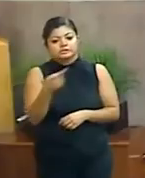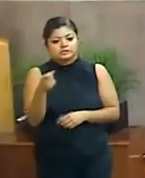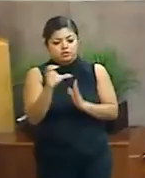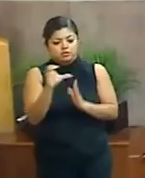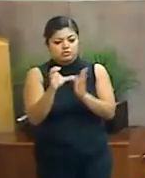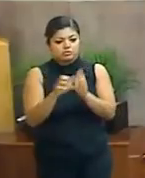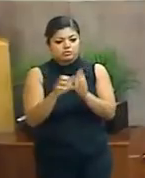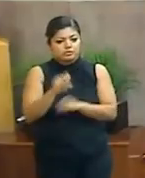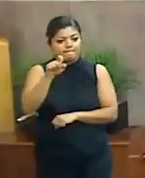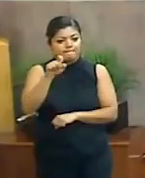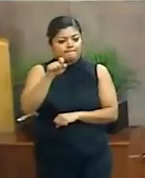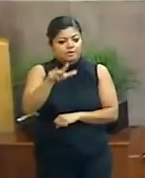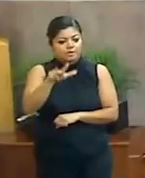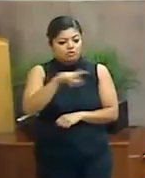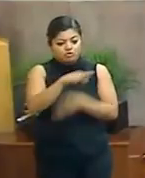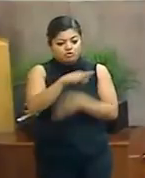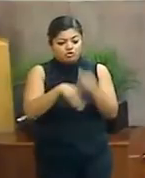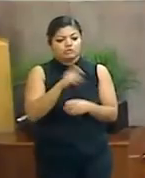88